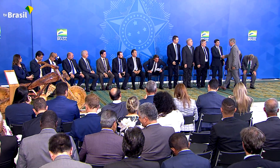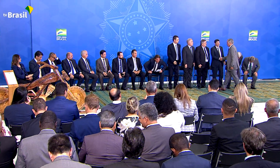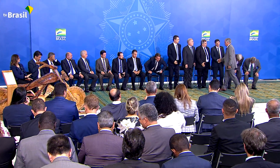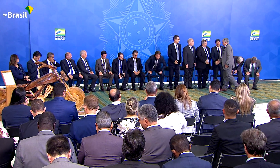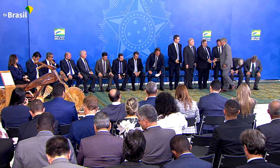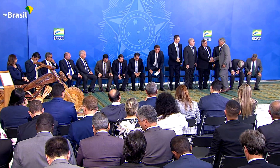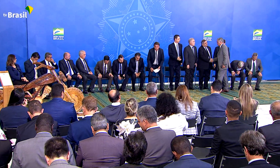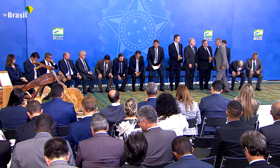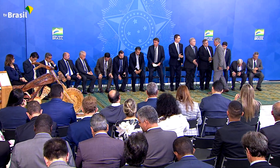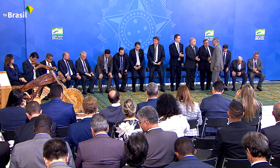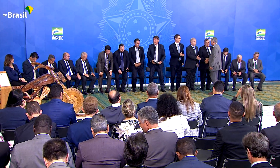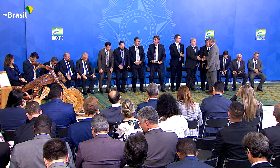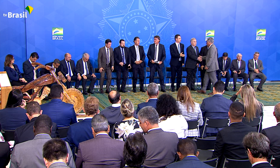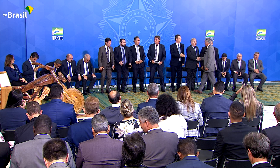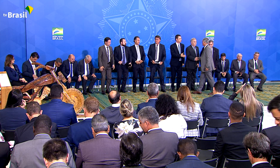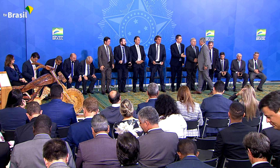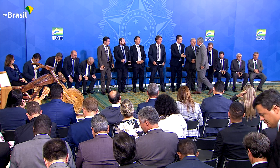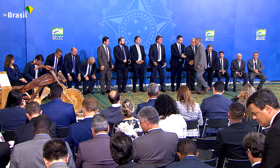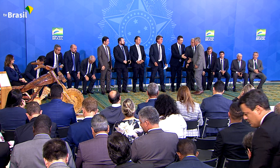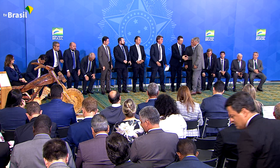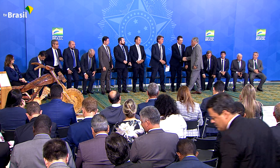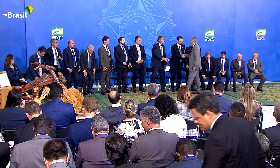E aí